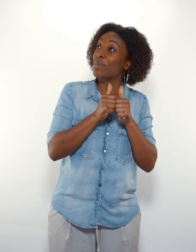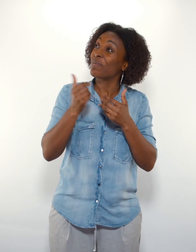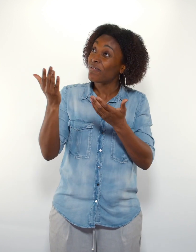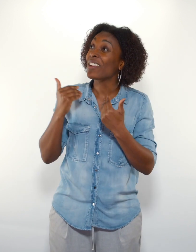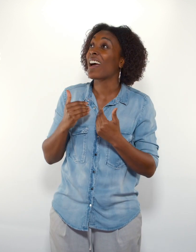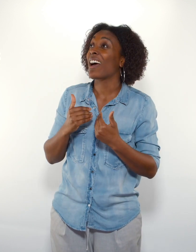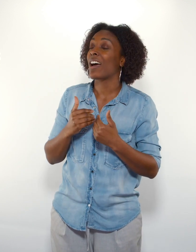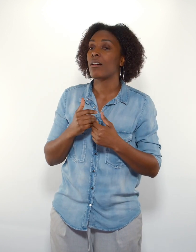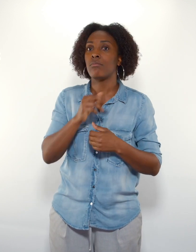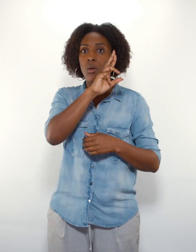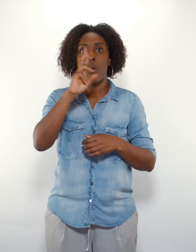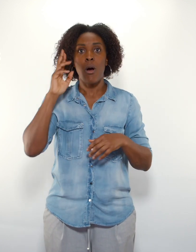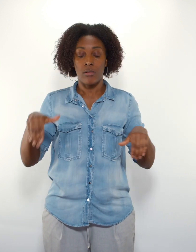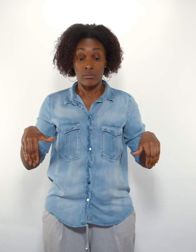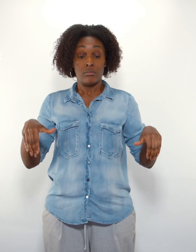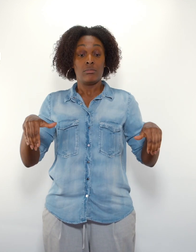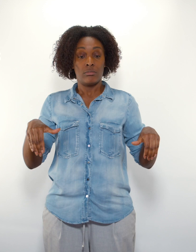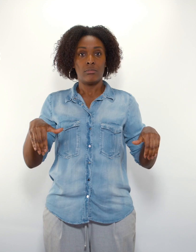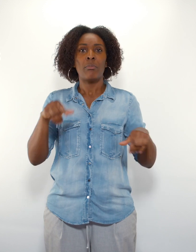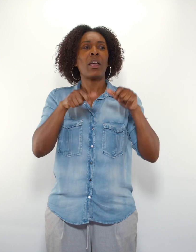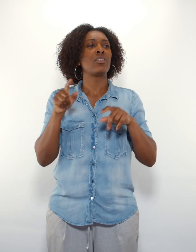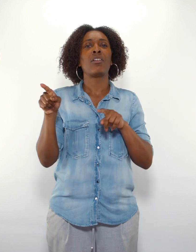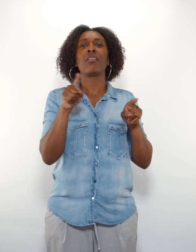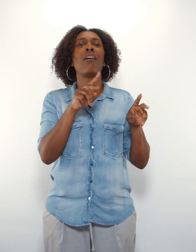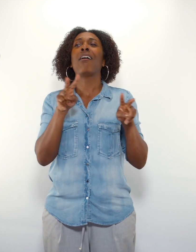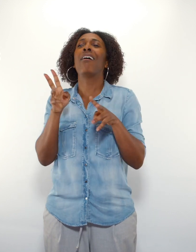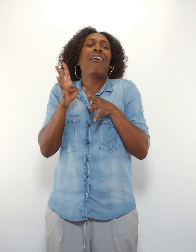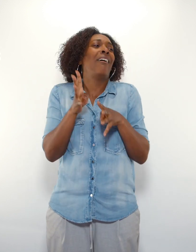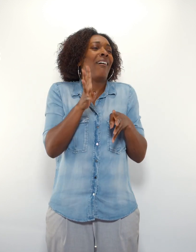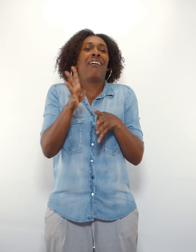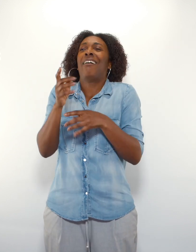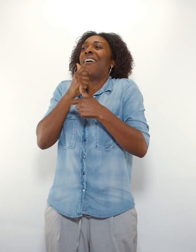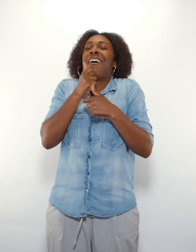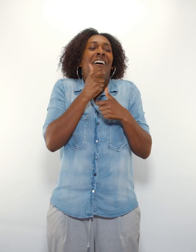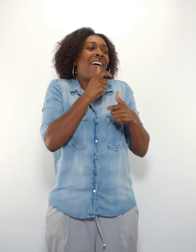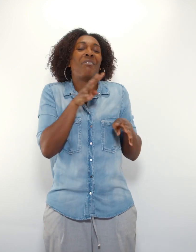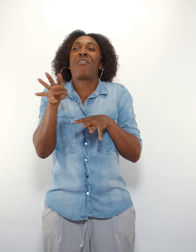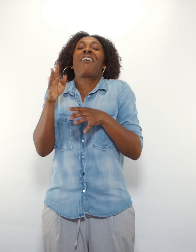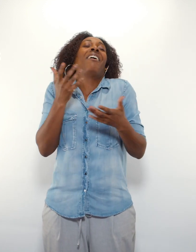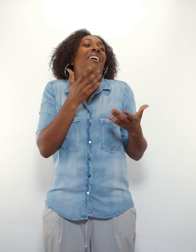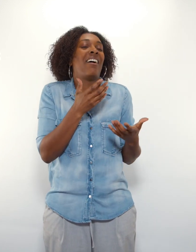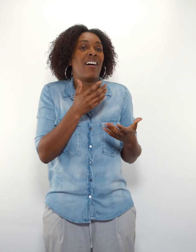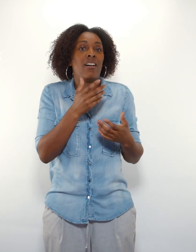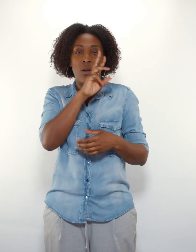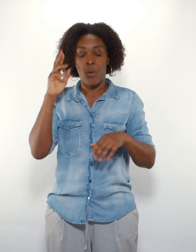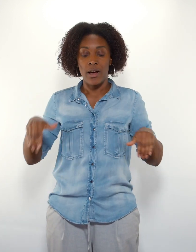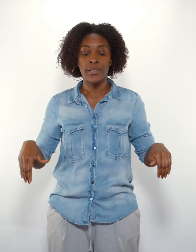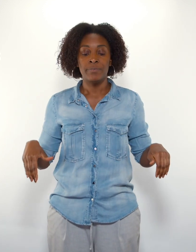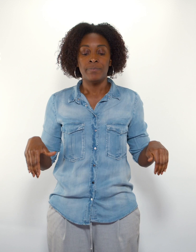Et le roi est surpris, la cour, les gens se mettent à rire et tout, mais le roi réfléchit. Et le roi dit « Oui. » Je vais